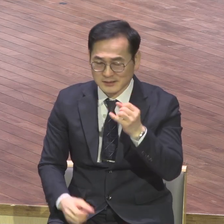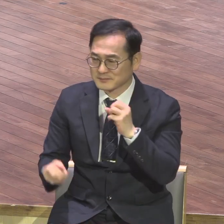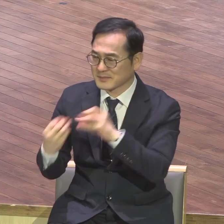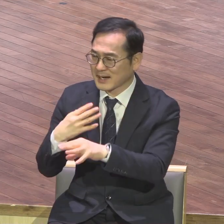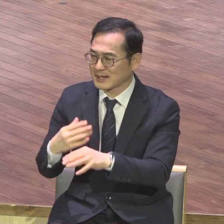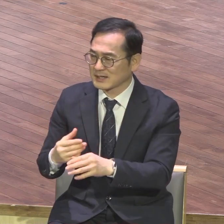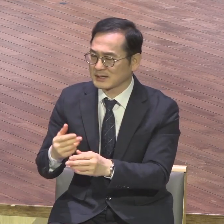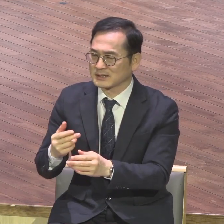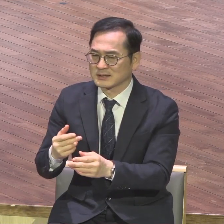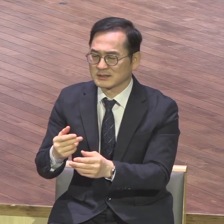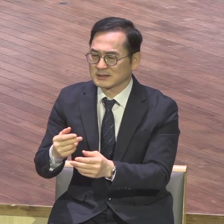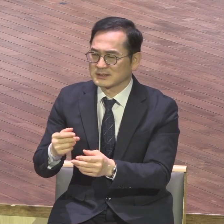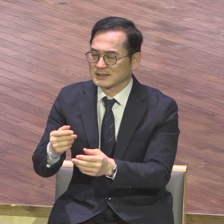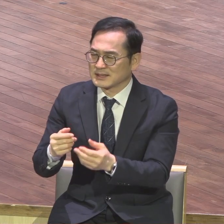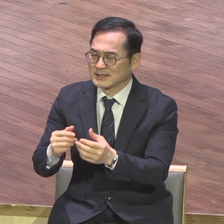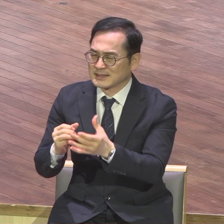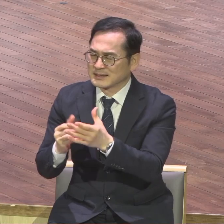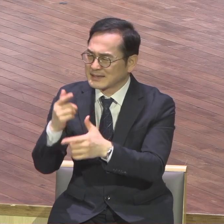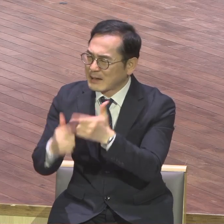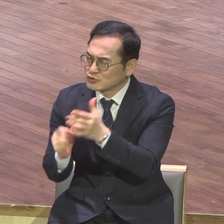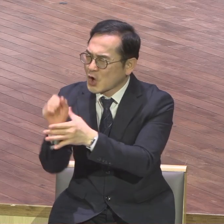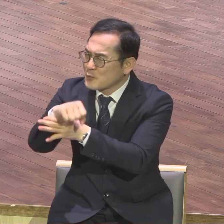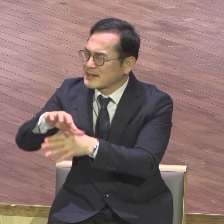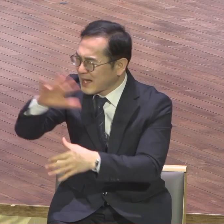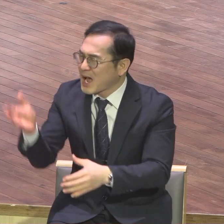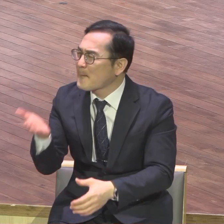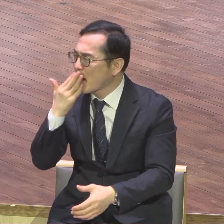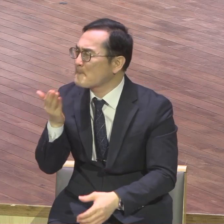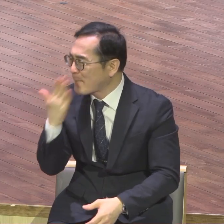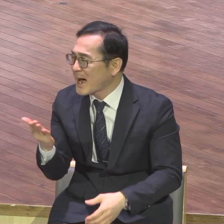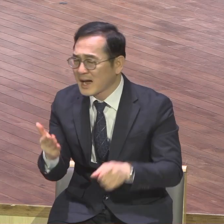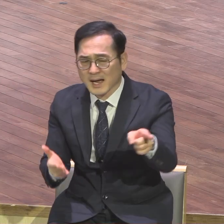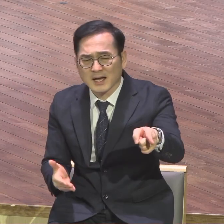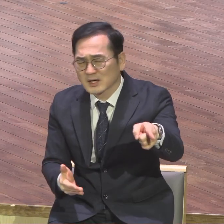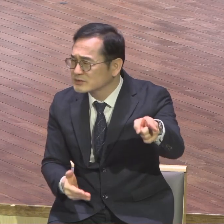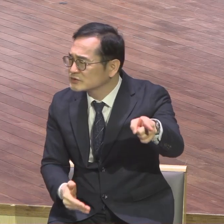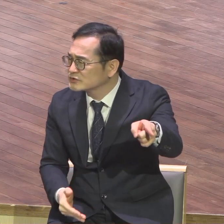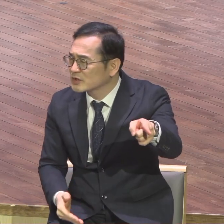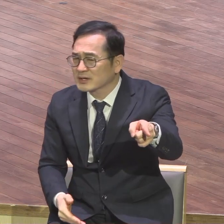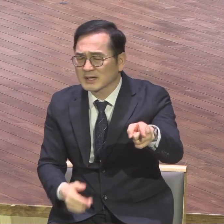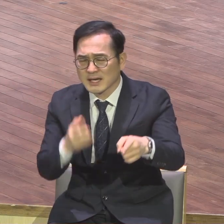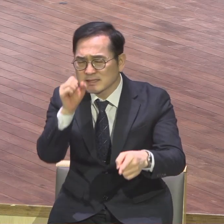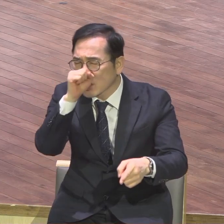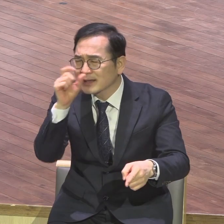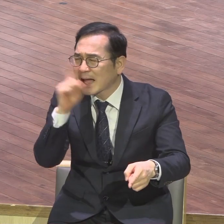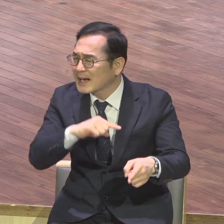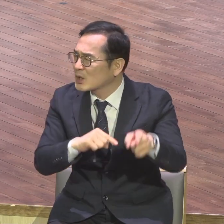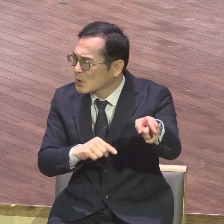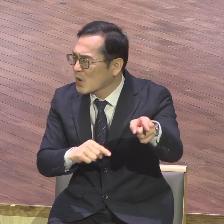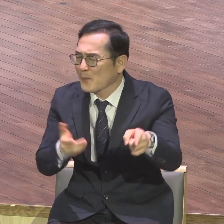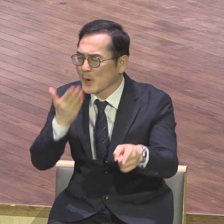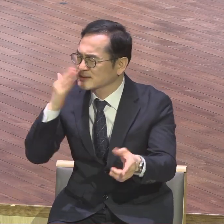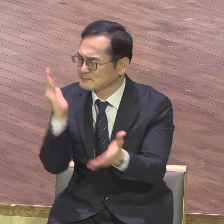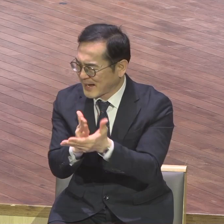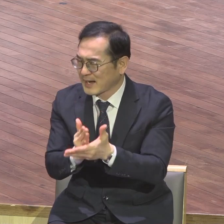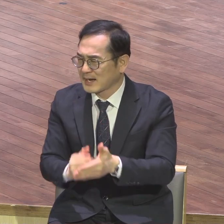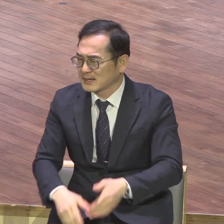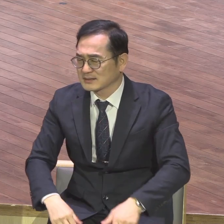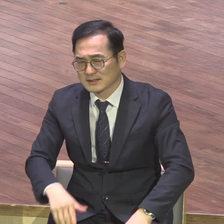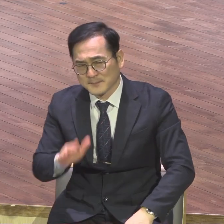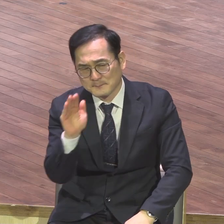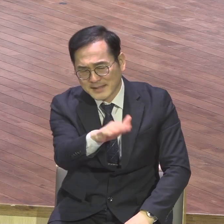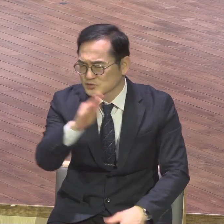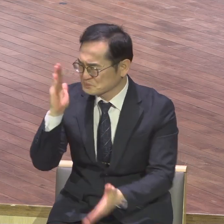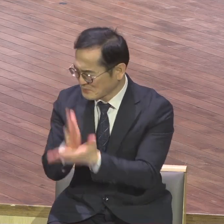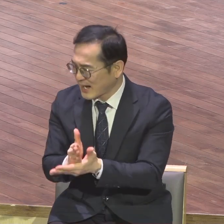동산 나무의 열매를 우리가 먹을 수 있으나 동산 중앙에 있는 나무의 열매는 하나님의 말씀에 너희는 먹지도 말고